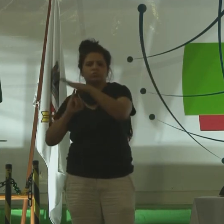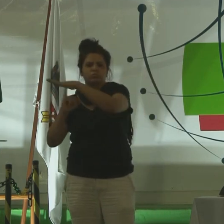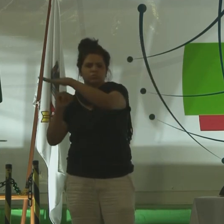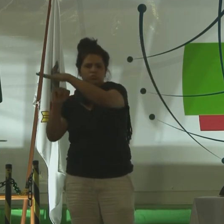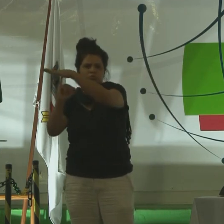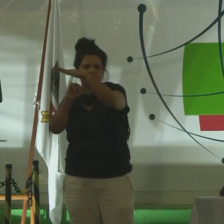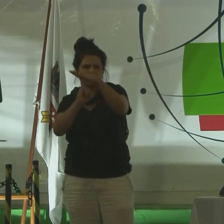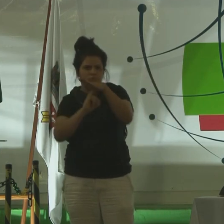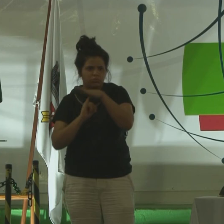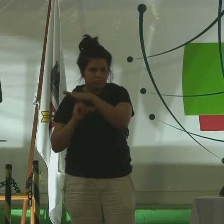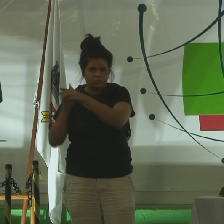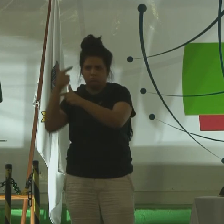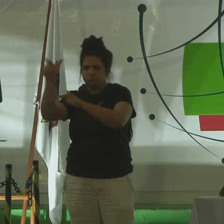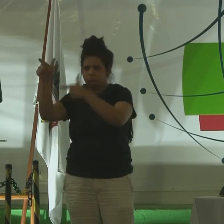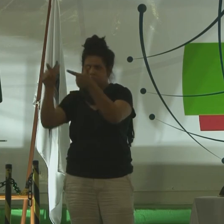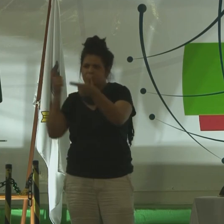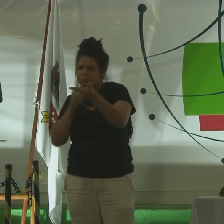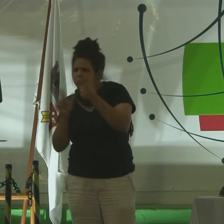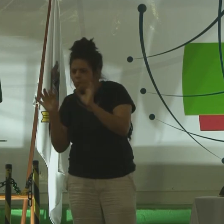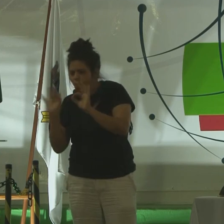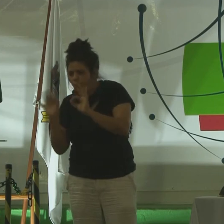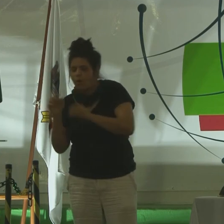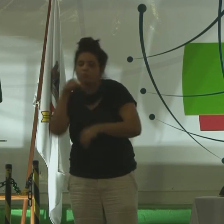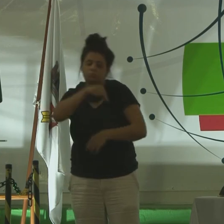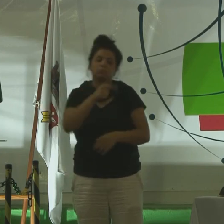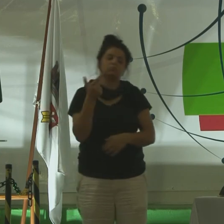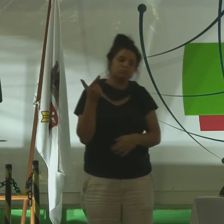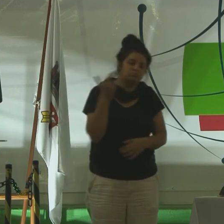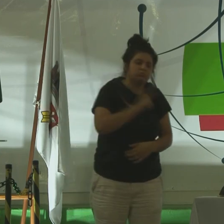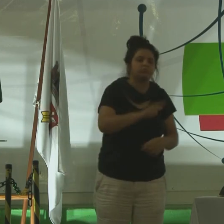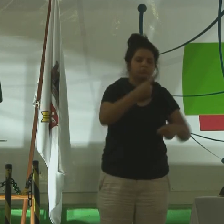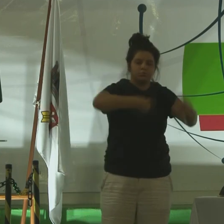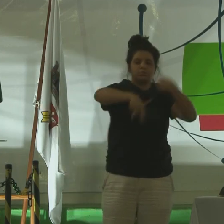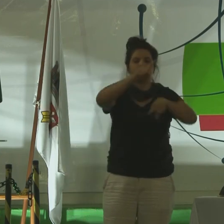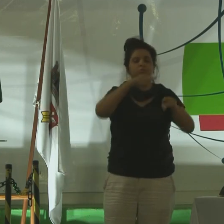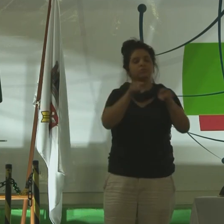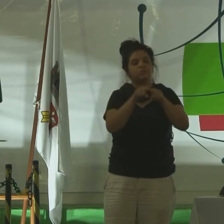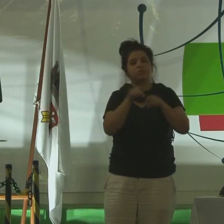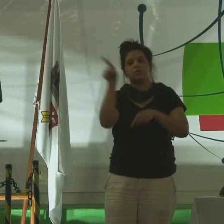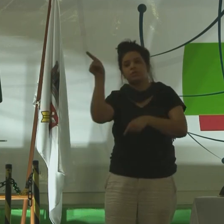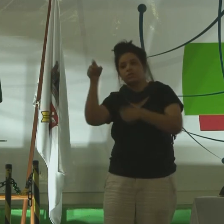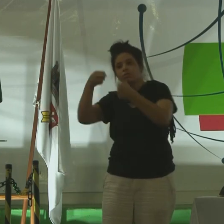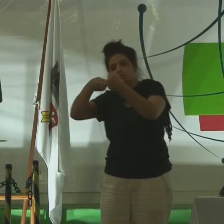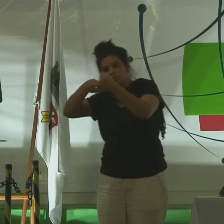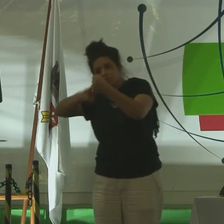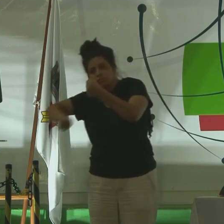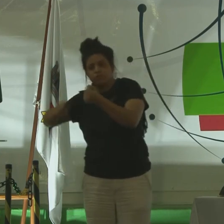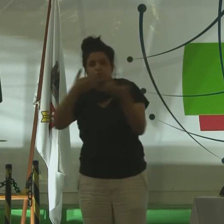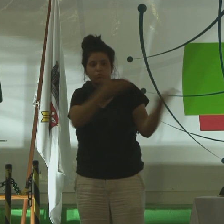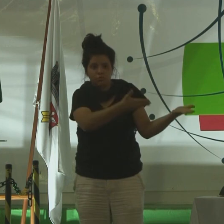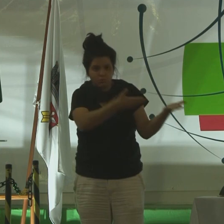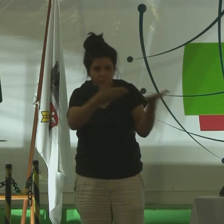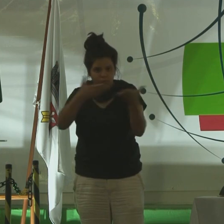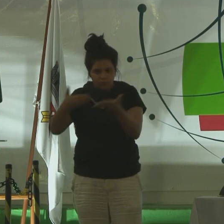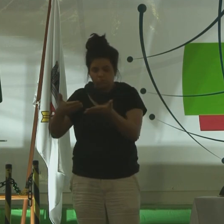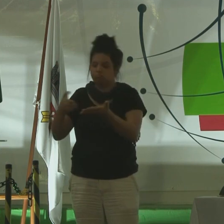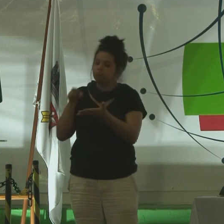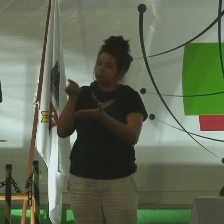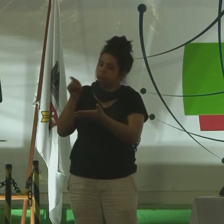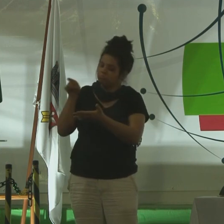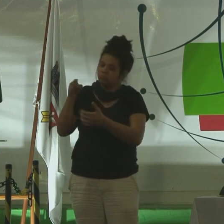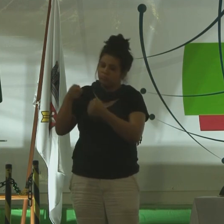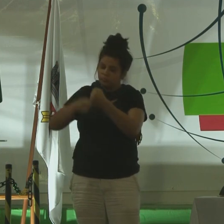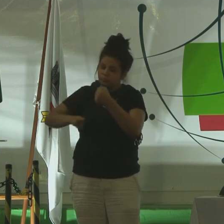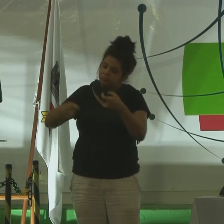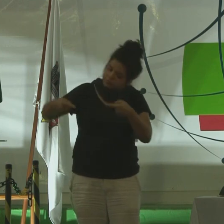espaços educativos ainda não conseguiram. Recentemente fomos convidados pela UFES, né, pela Assessoria de Assuntos Estudantis da UFES, né,